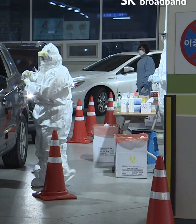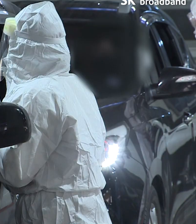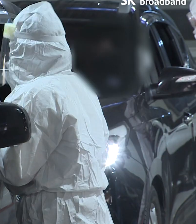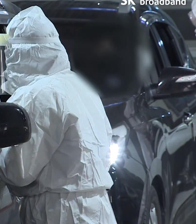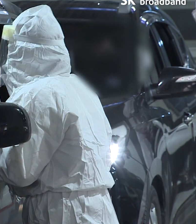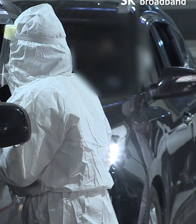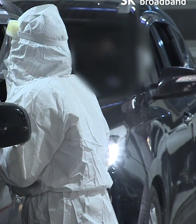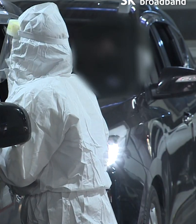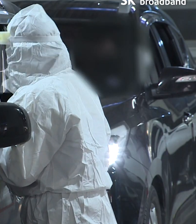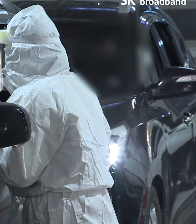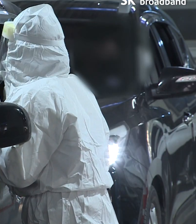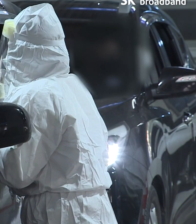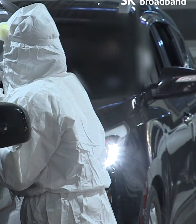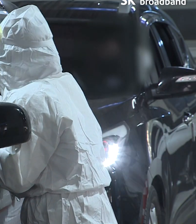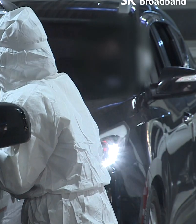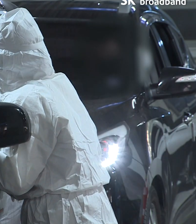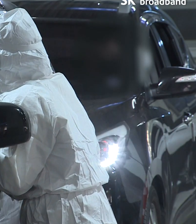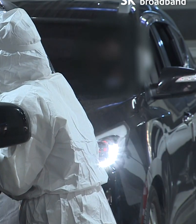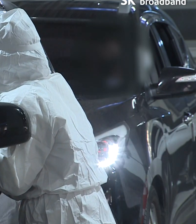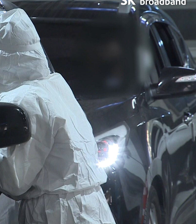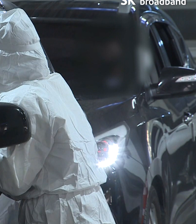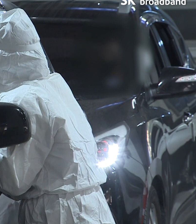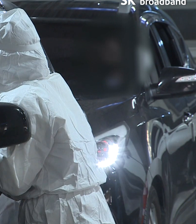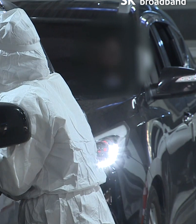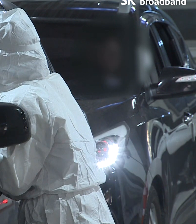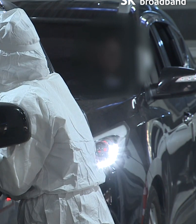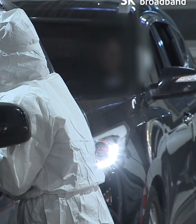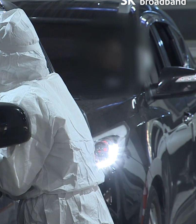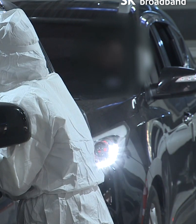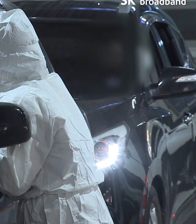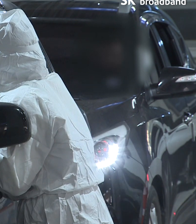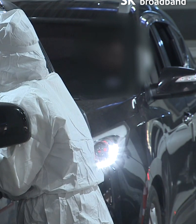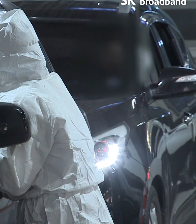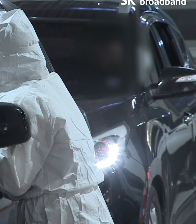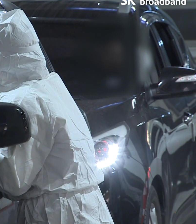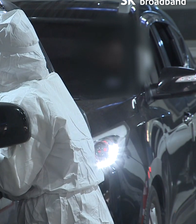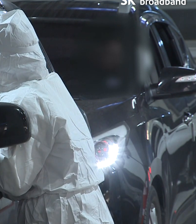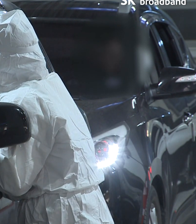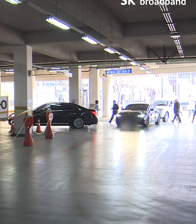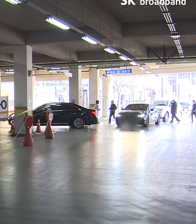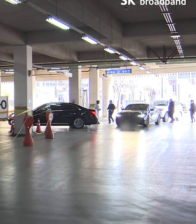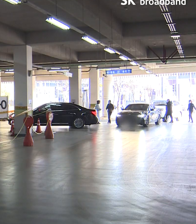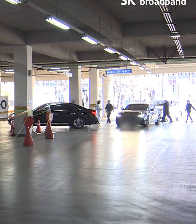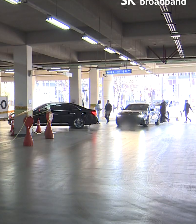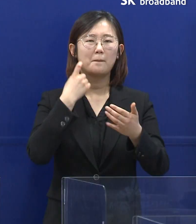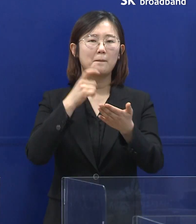중이라고 밝혔습니다 이인철 행정부시장 의 이야기를 직접 들어보겠습니다